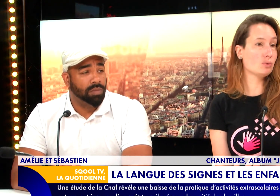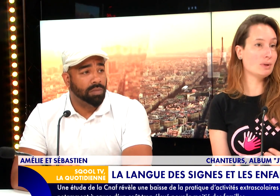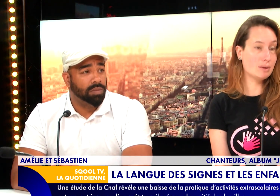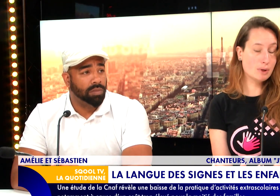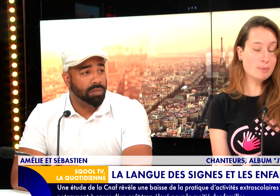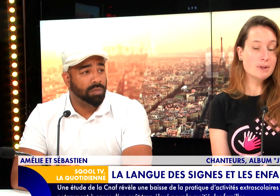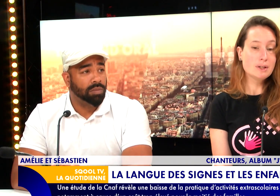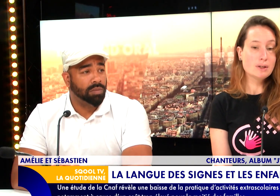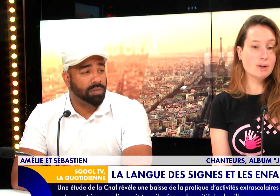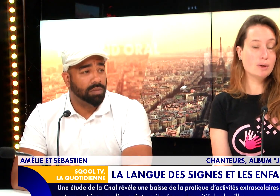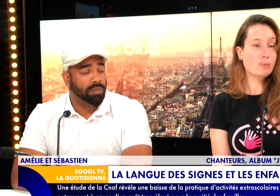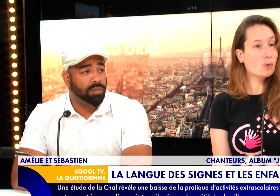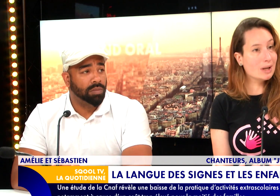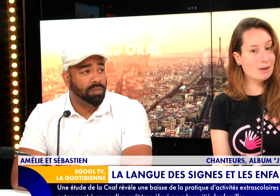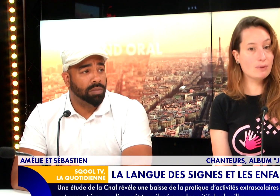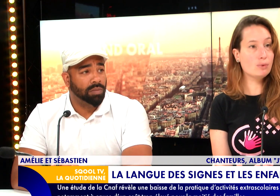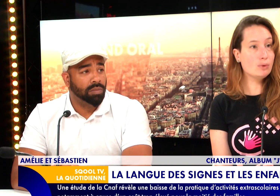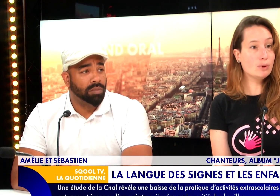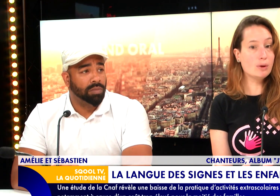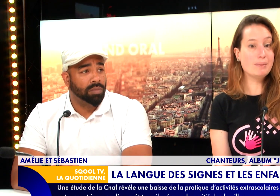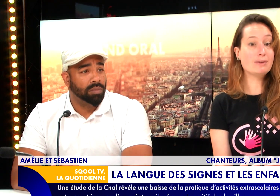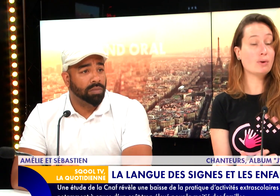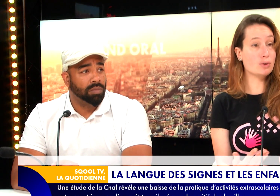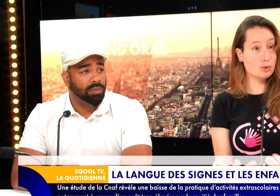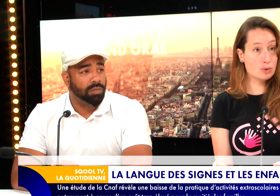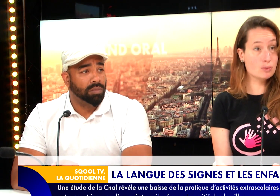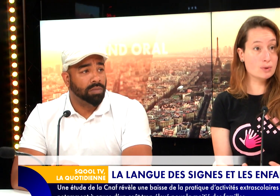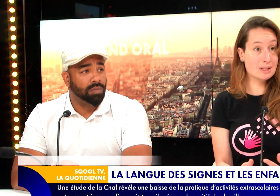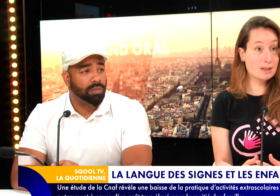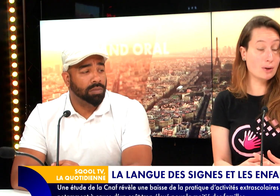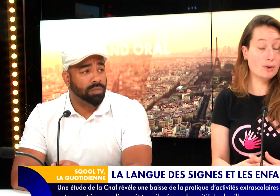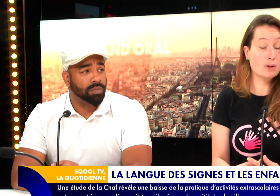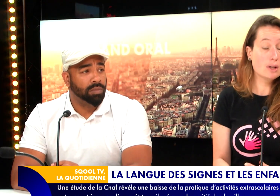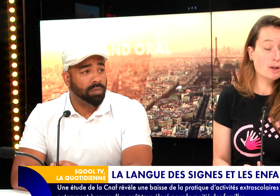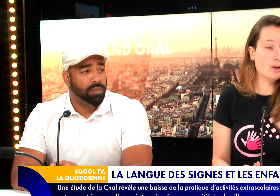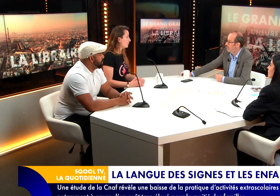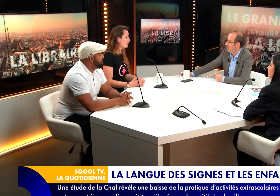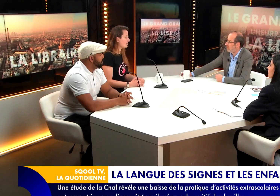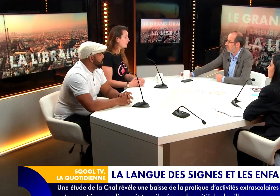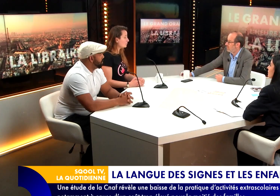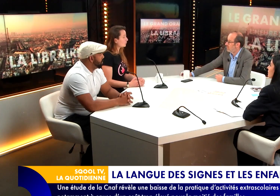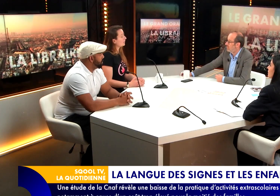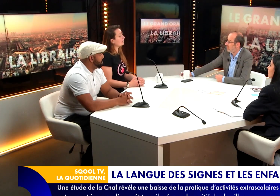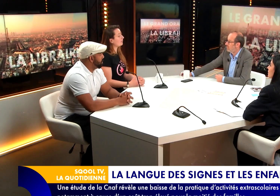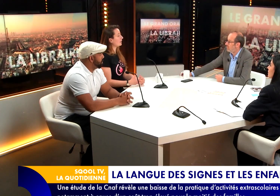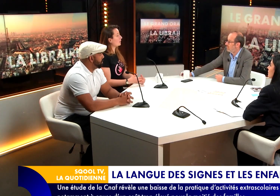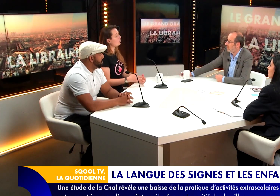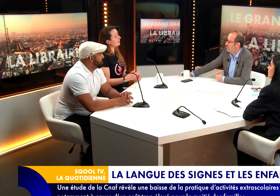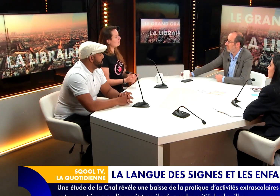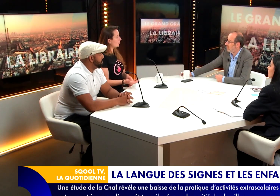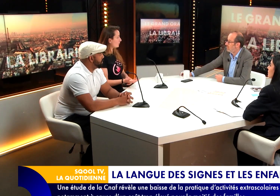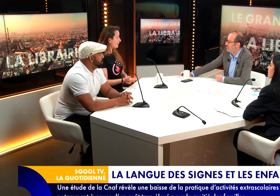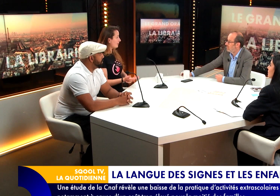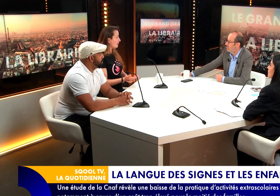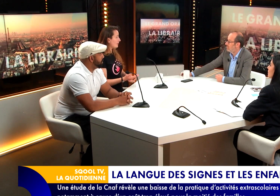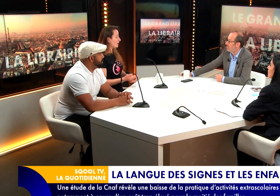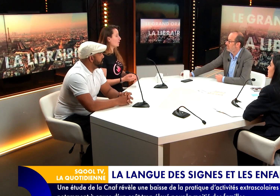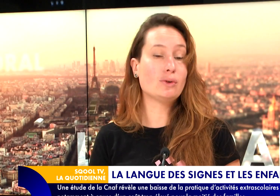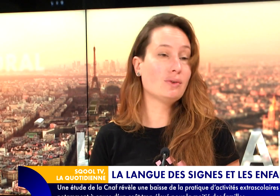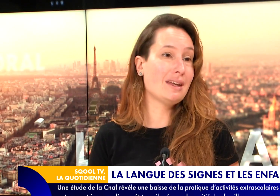création de l'album pourquoi il avait voulu mettre en chanson aussi les signes, puisqu'on a travaillé, lui, il aimait danser. Il entendait